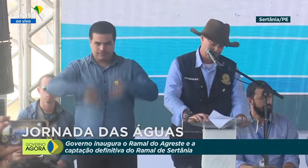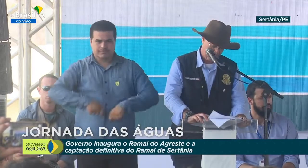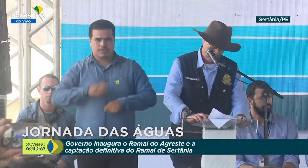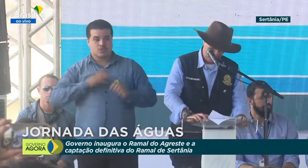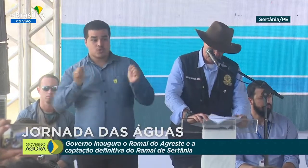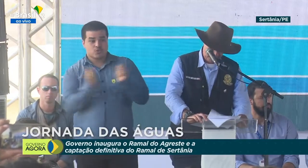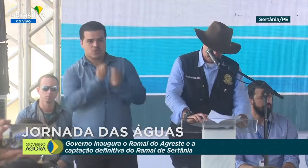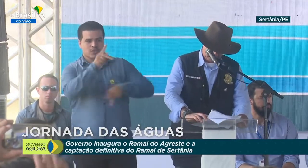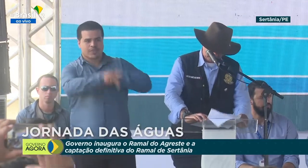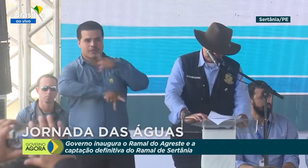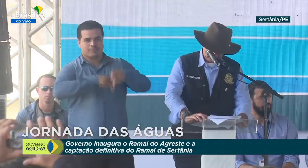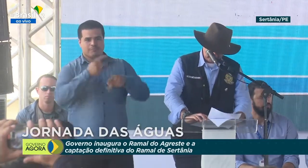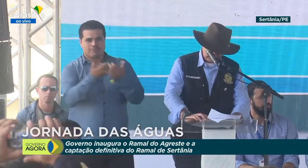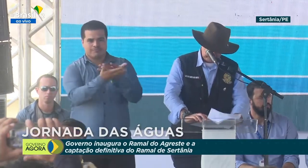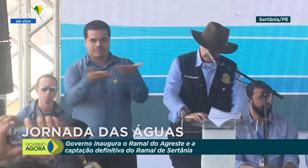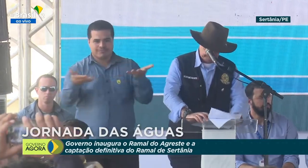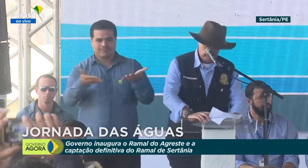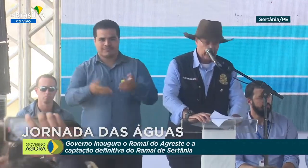população.